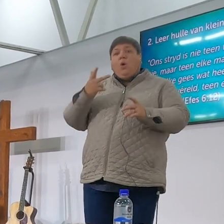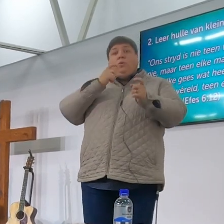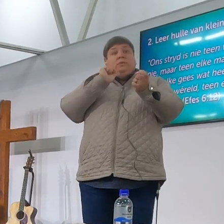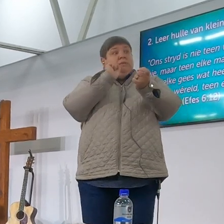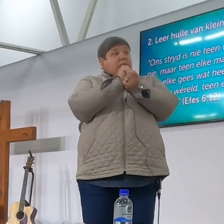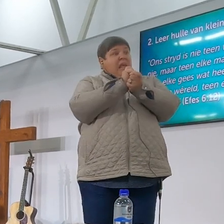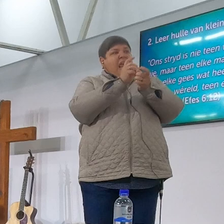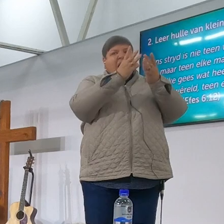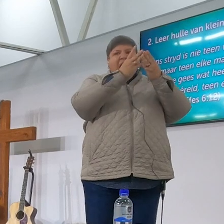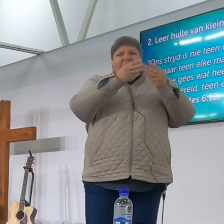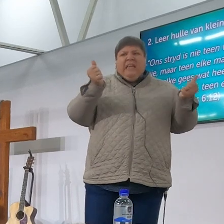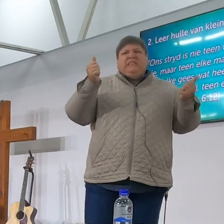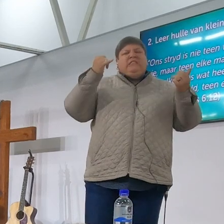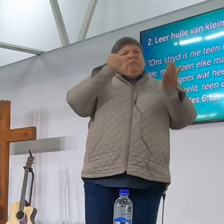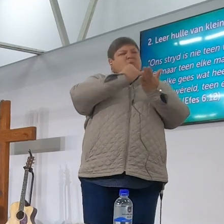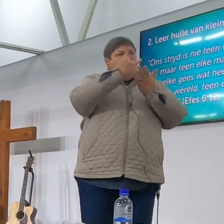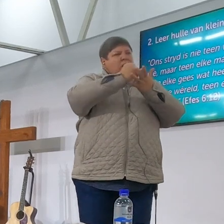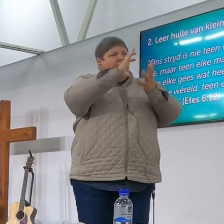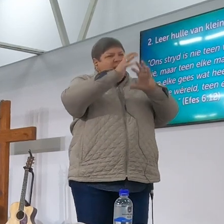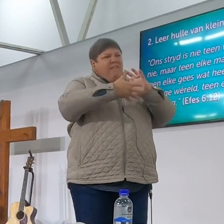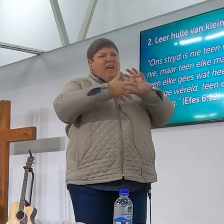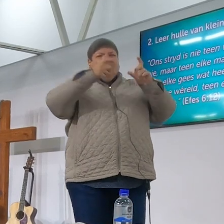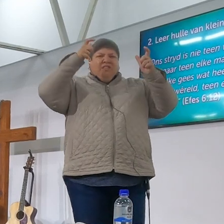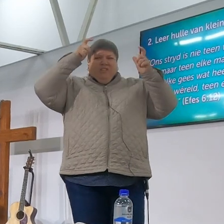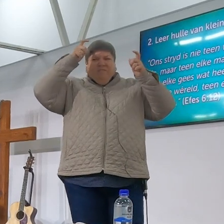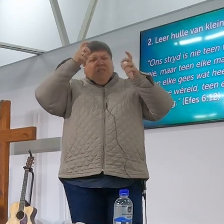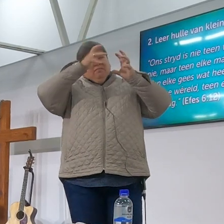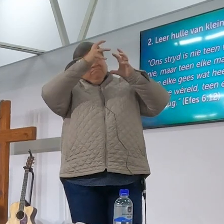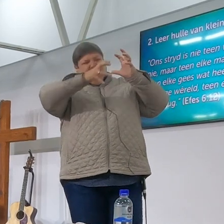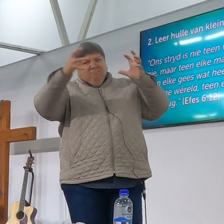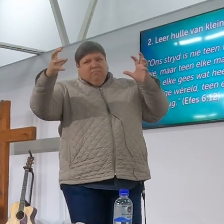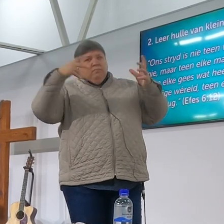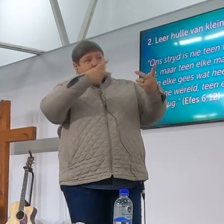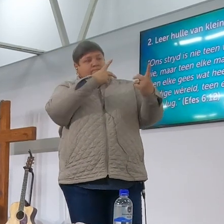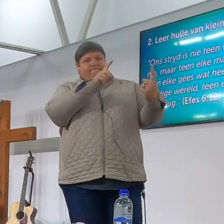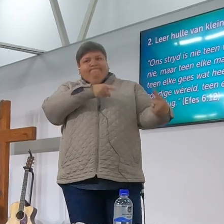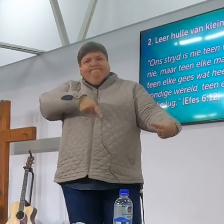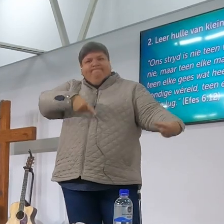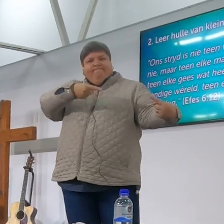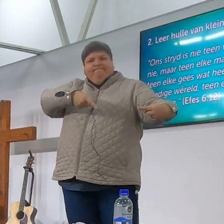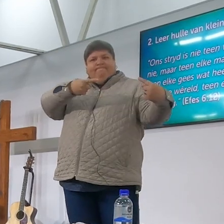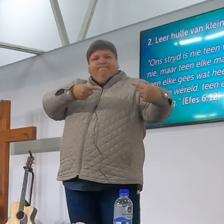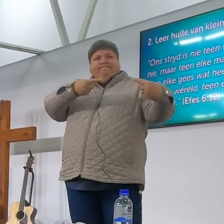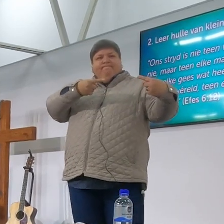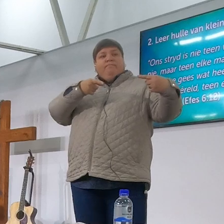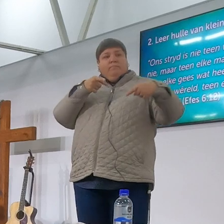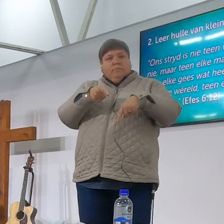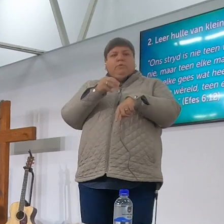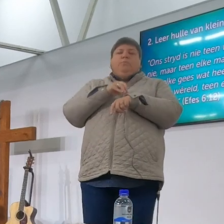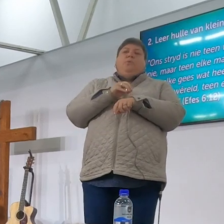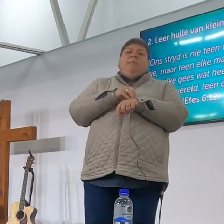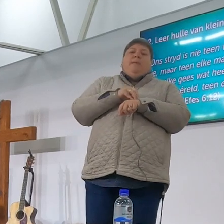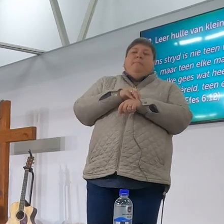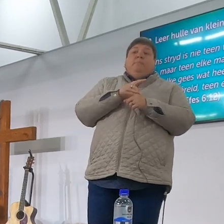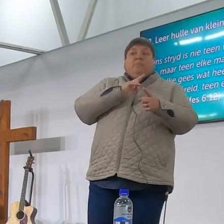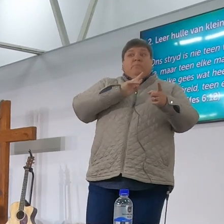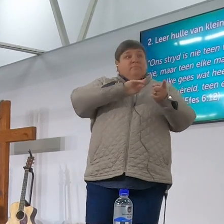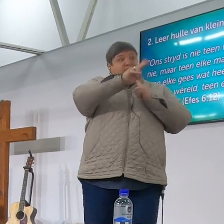wat heers in hierdie sondige wêreld, teen elke bose gees in die lig. Ons moet weet, dis ons stryd. Ons stryd